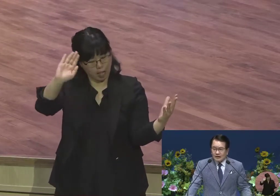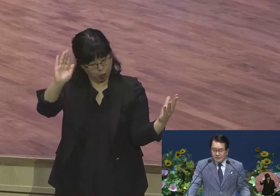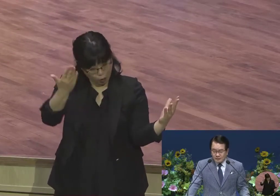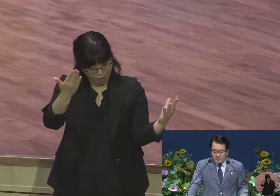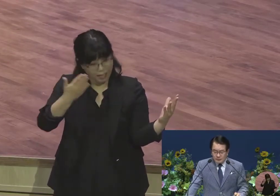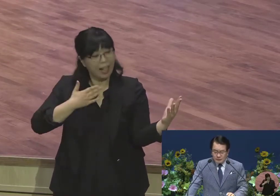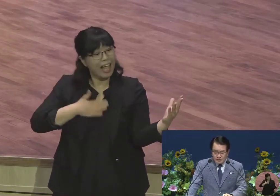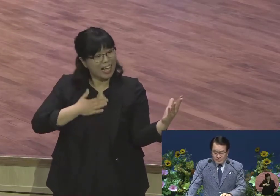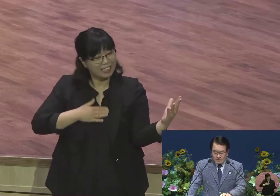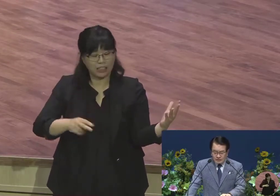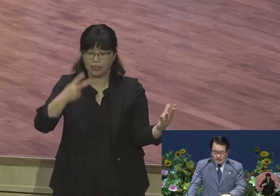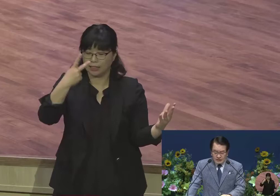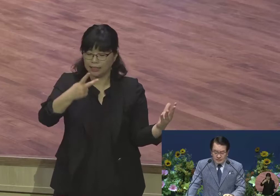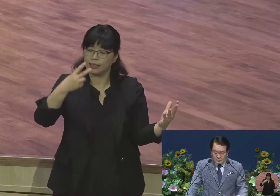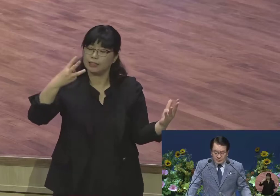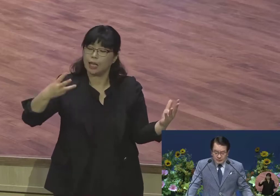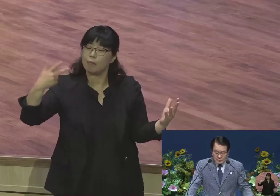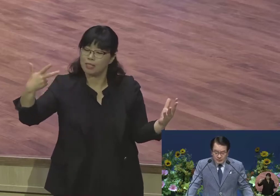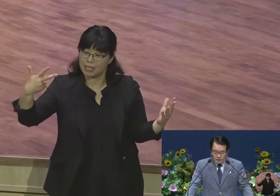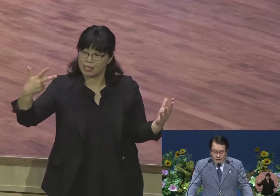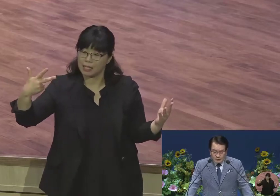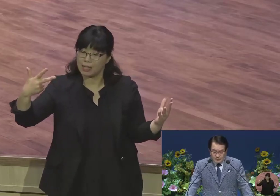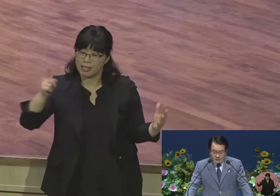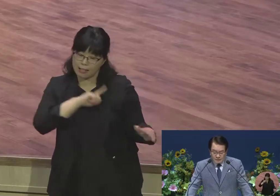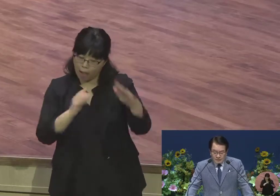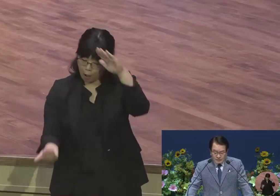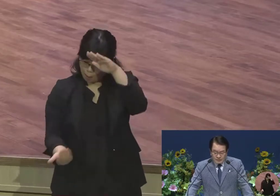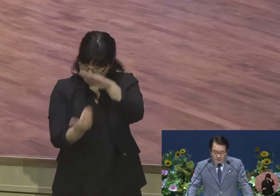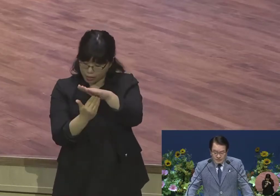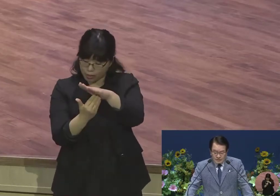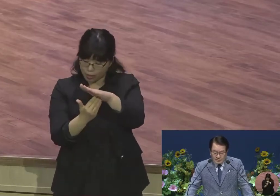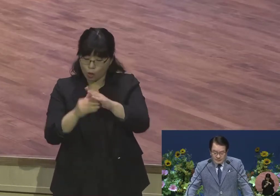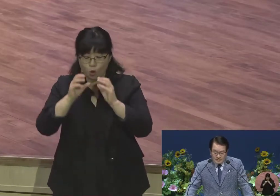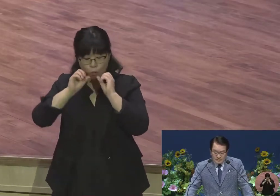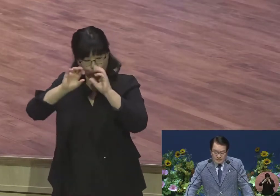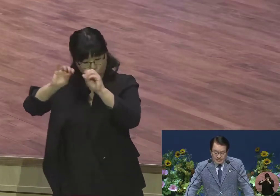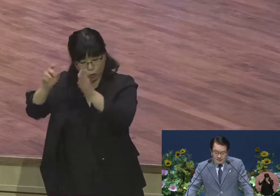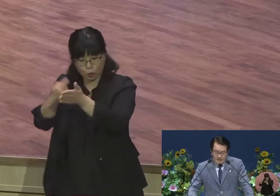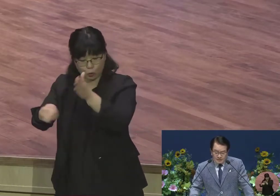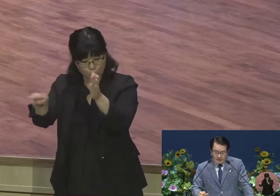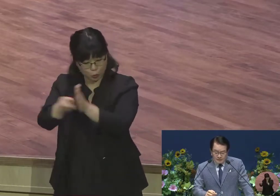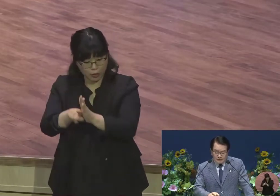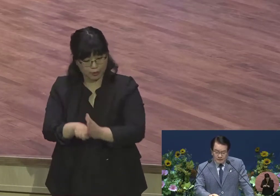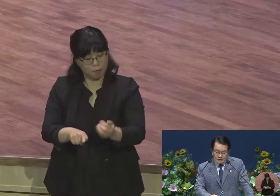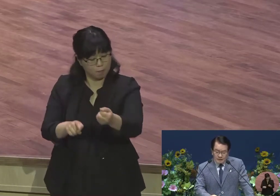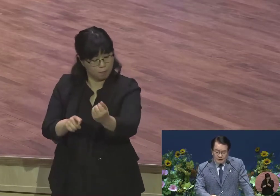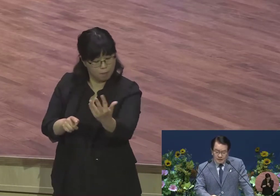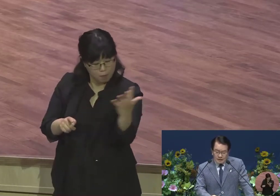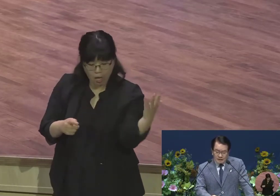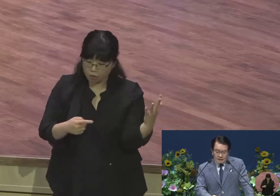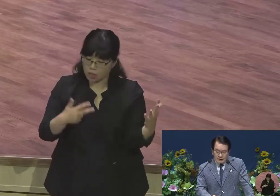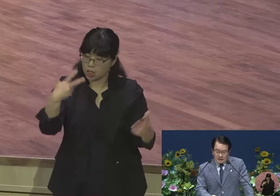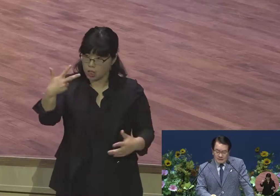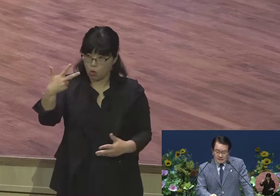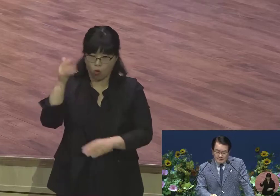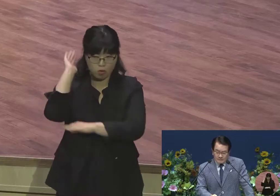준비 캠프, 실제 캠프, 이후 캠프, 스밋 캠프, 미션 캠프 이런